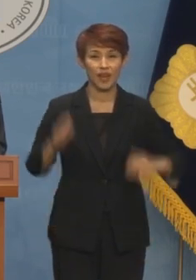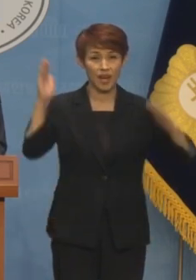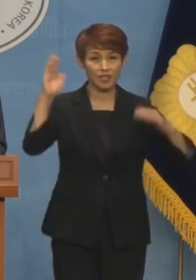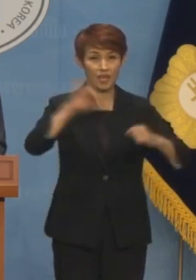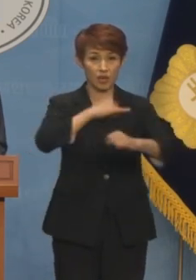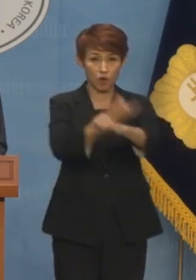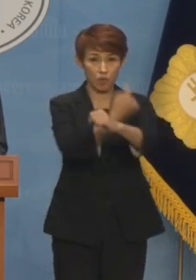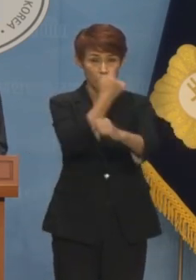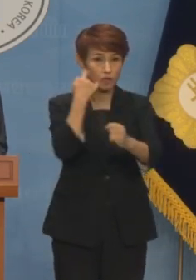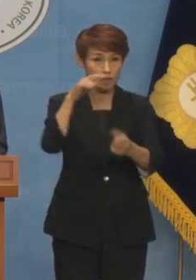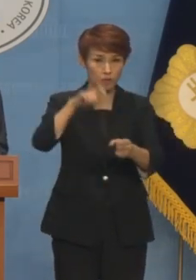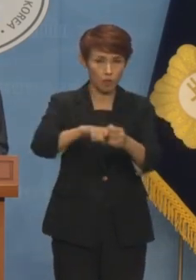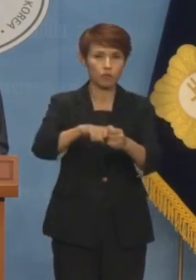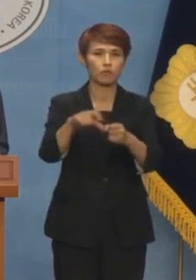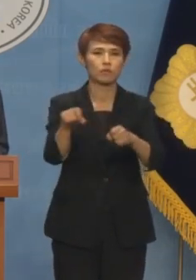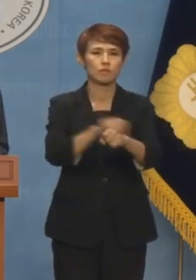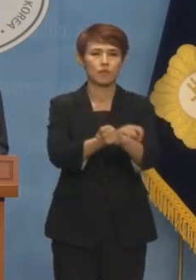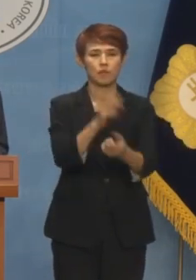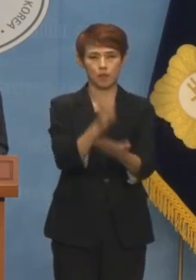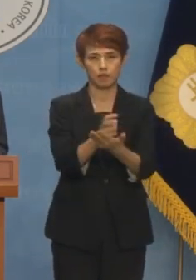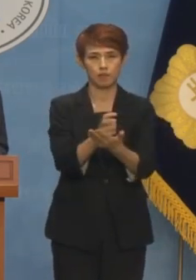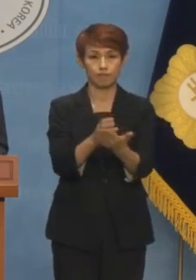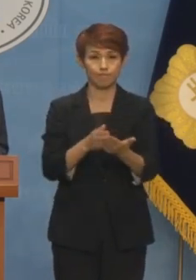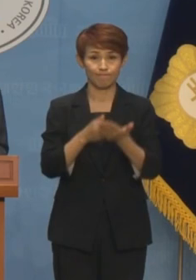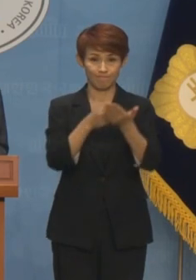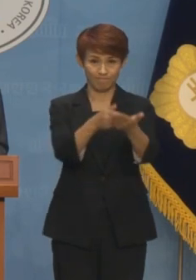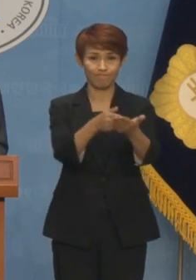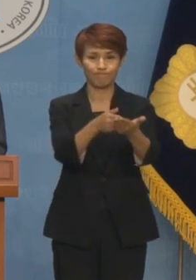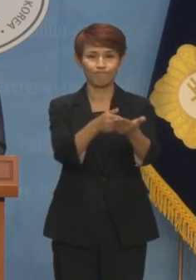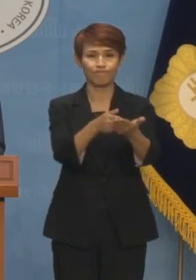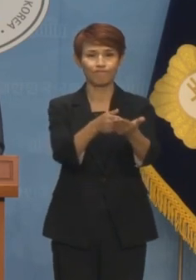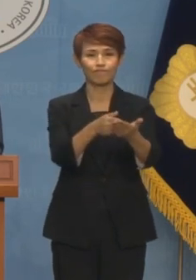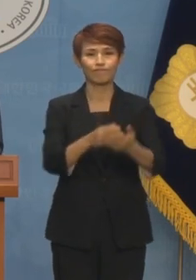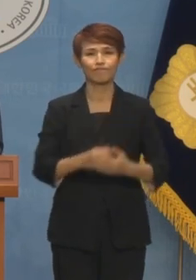학생인권 보장을 위한 특별법안 발의 기자회견문.